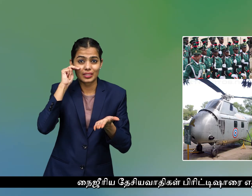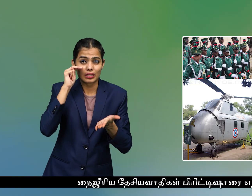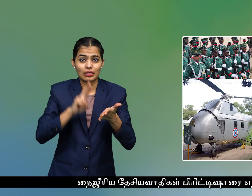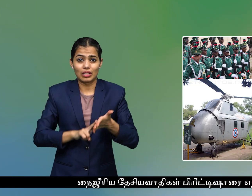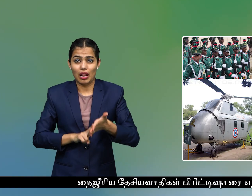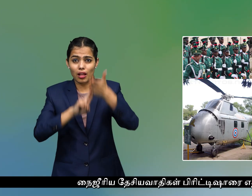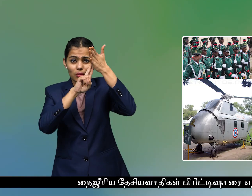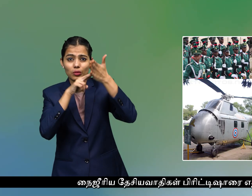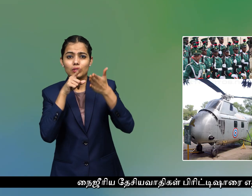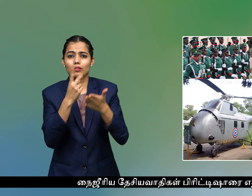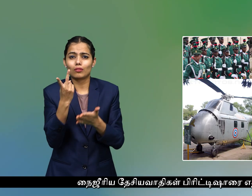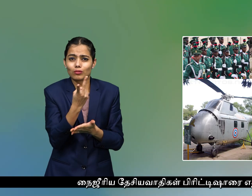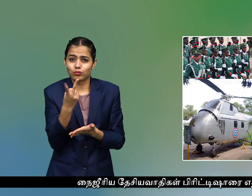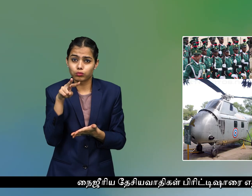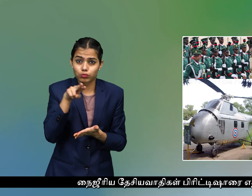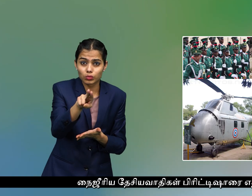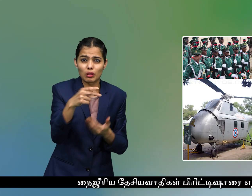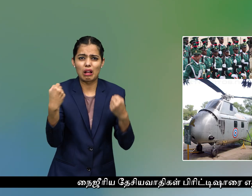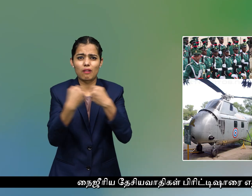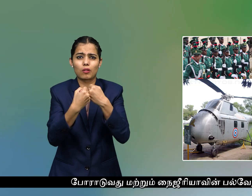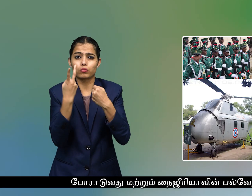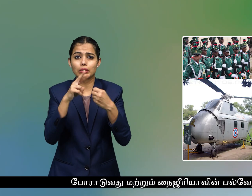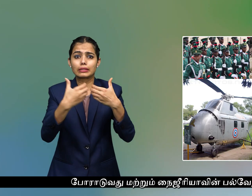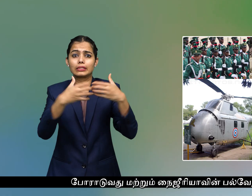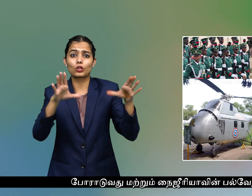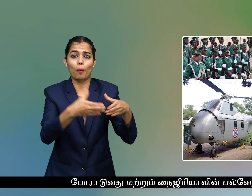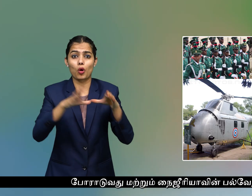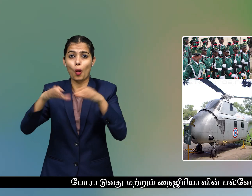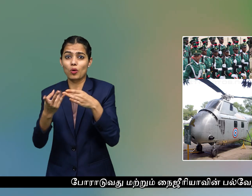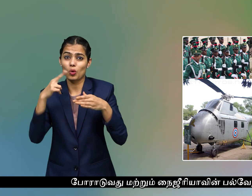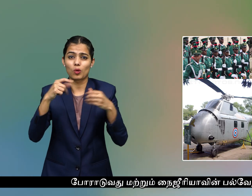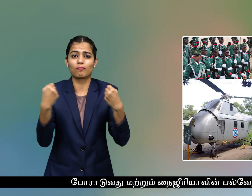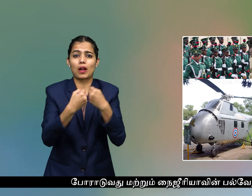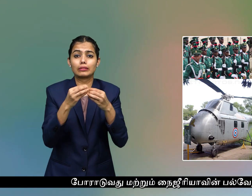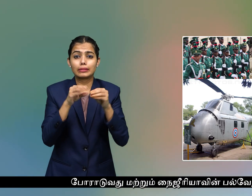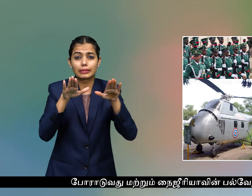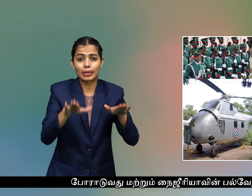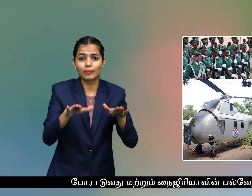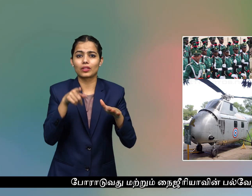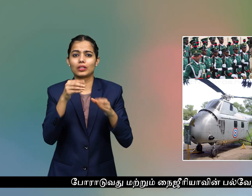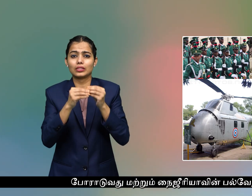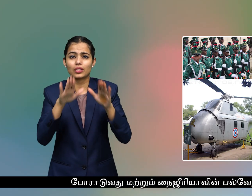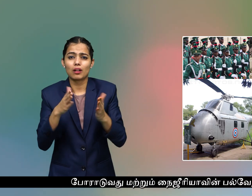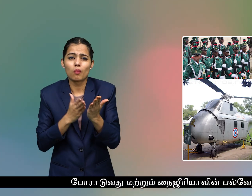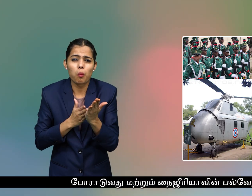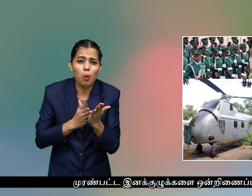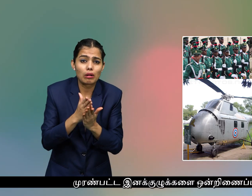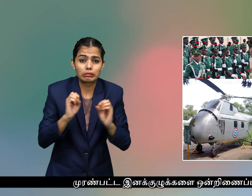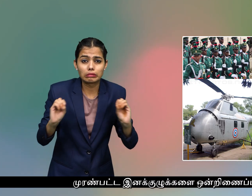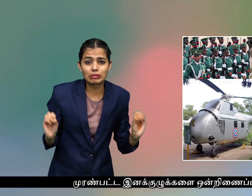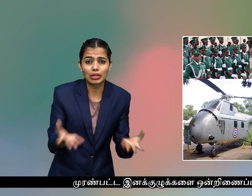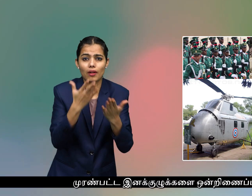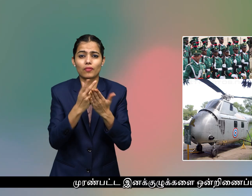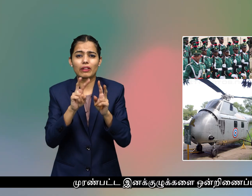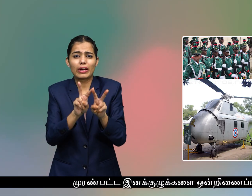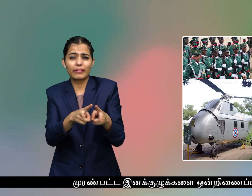நைஜீரிய தேசியவாதிகள் பிரிட்டிஷாரை எதிர்த்து போராடுவது மற்றும் நைஜீரியாவின் பல்வேறு மற்றும்